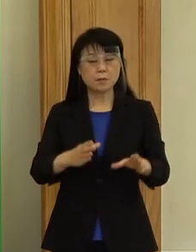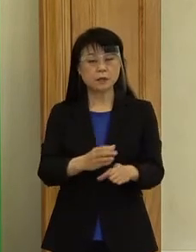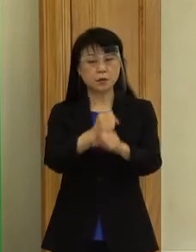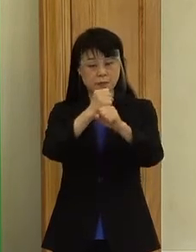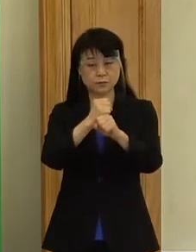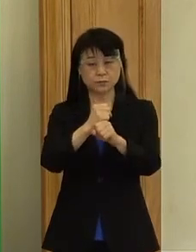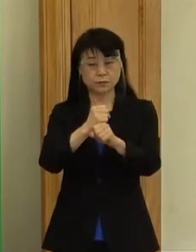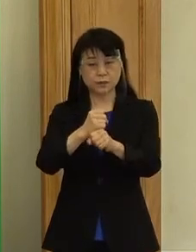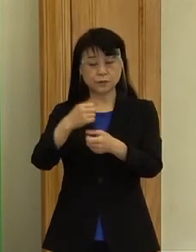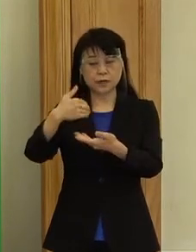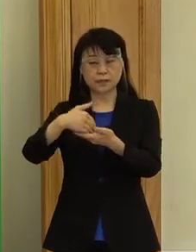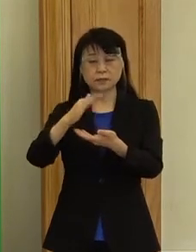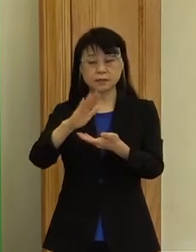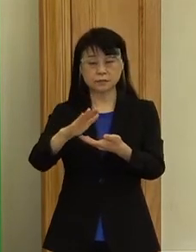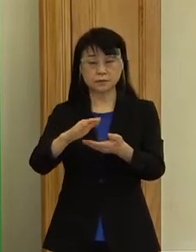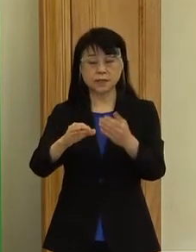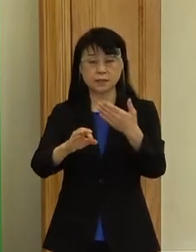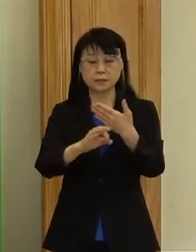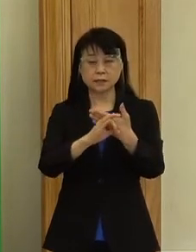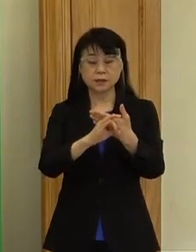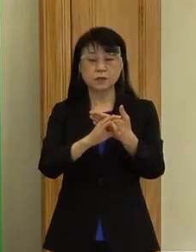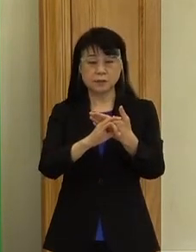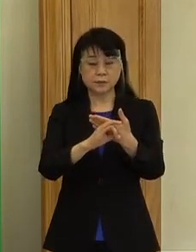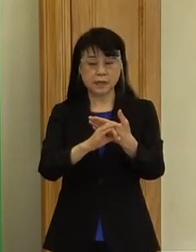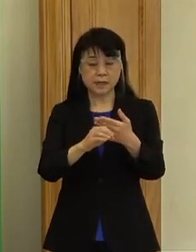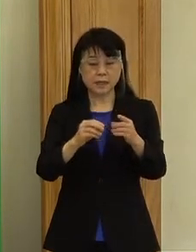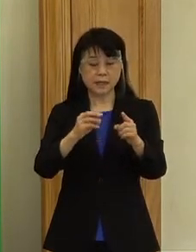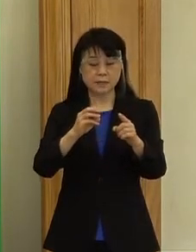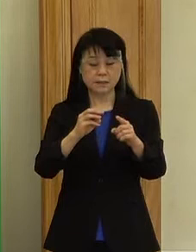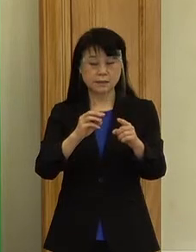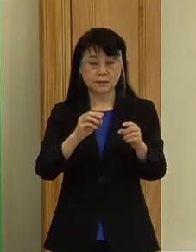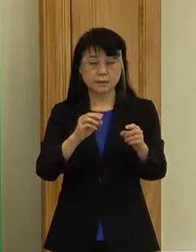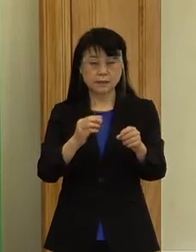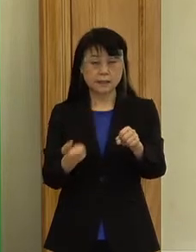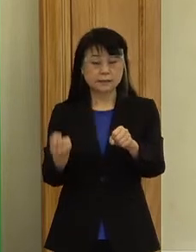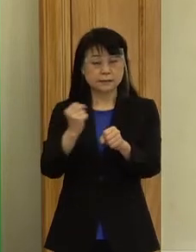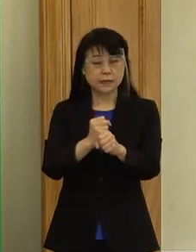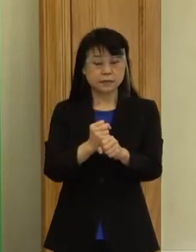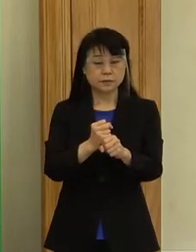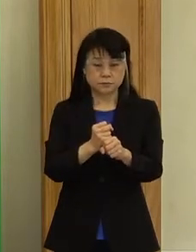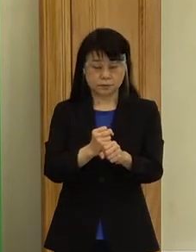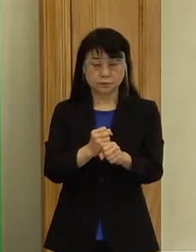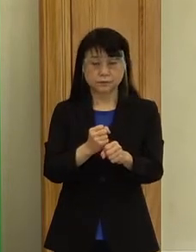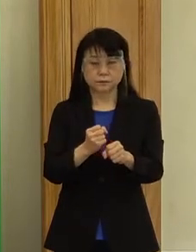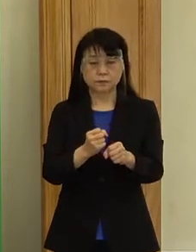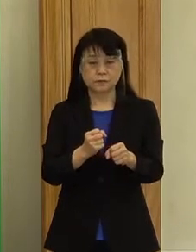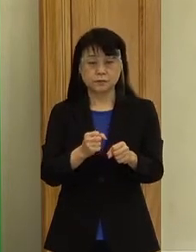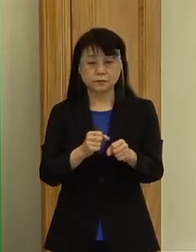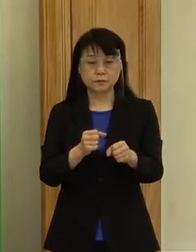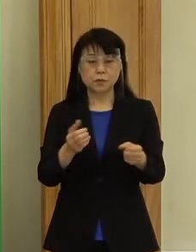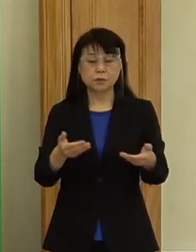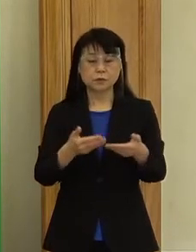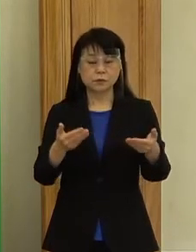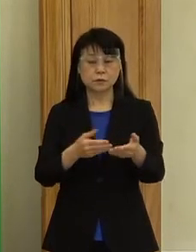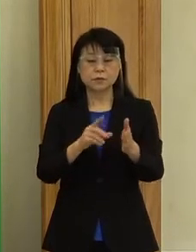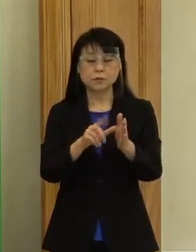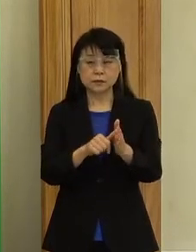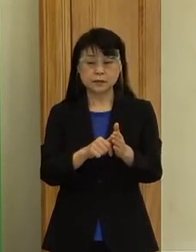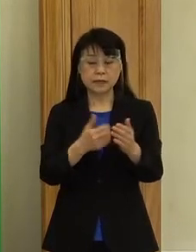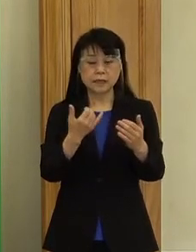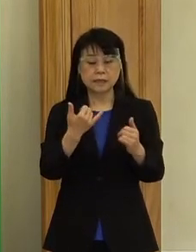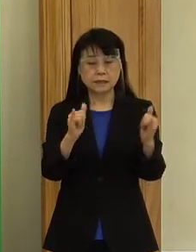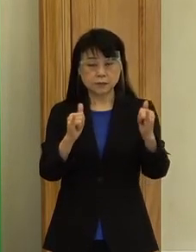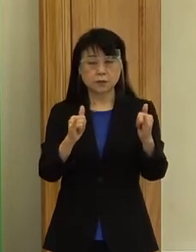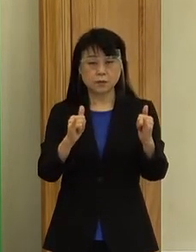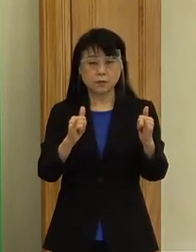が、例えば日光がその再生計画の中で人員削減に踏み切るような場合があったときに、行政としてどのような